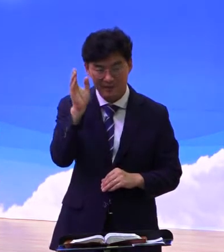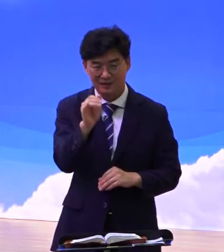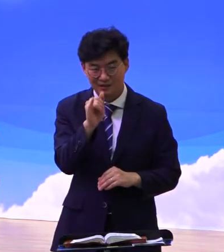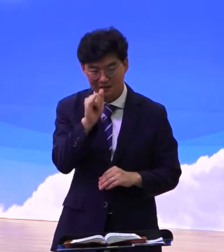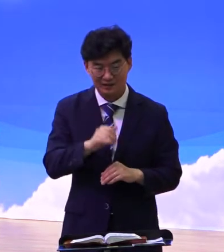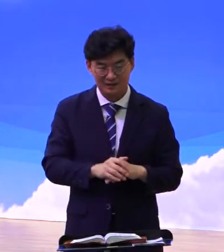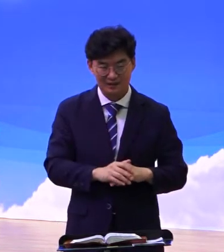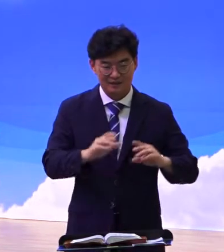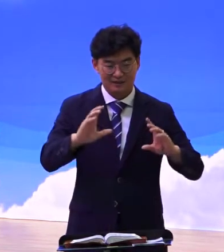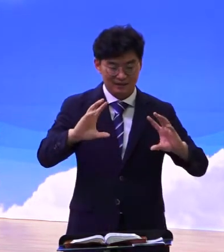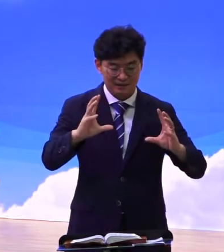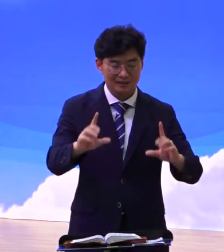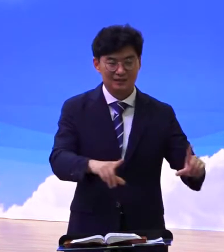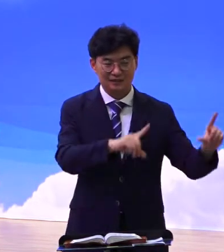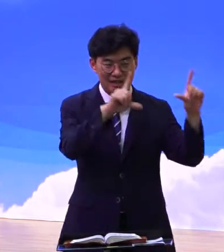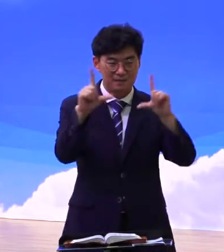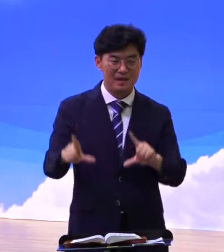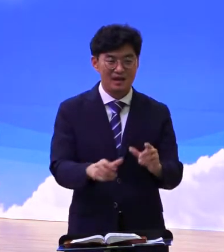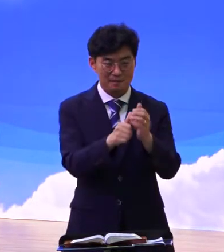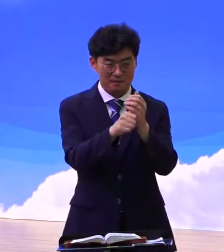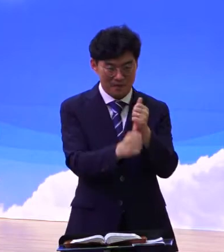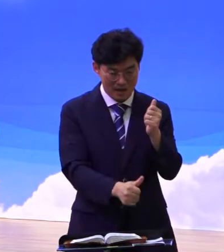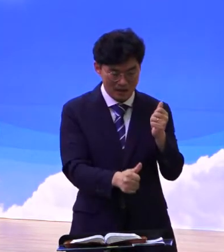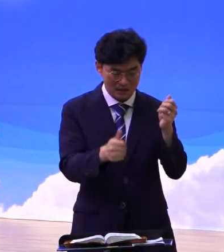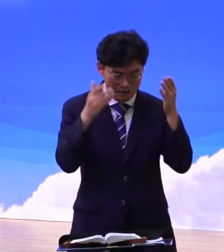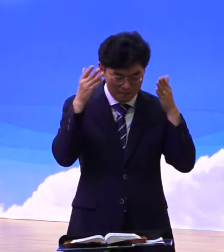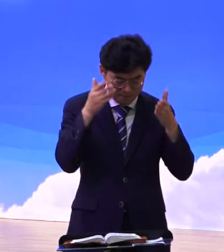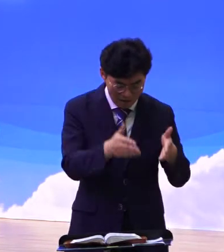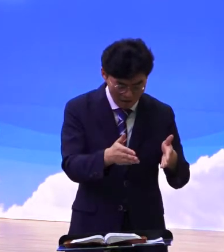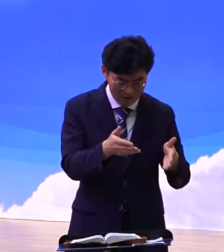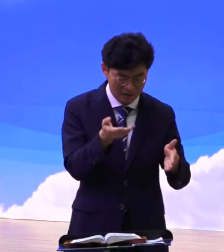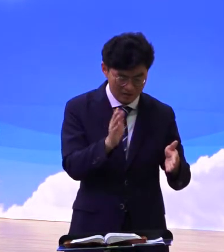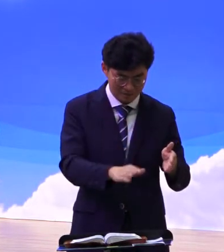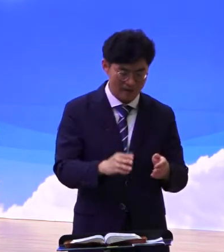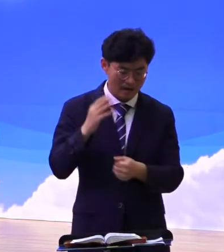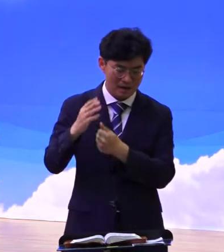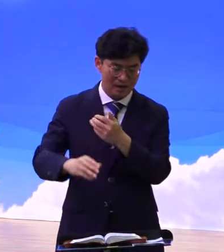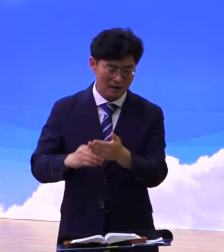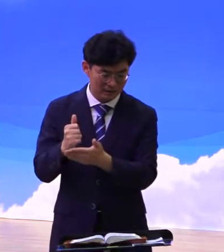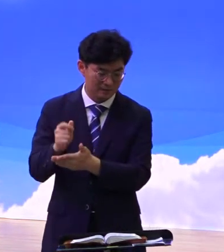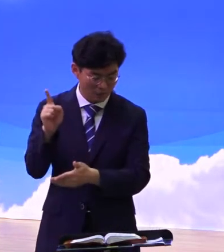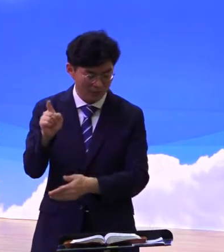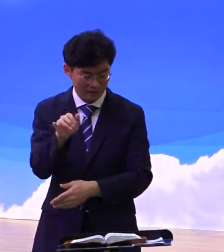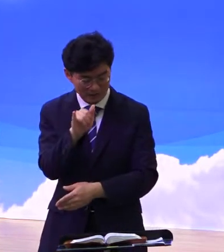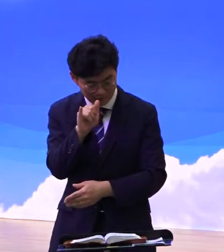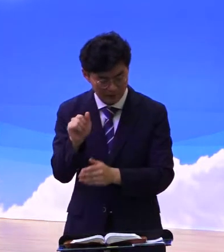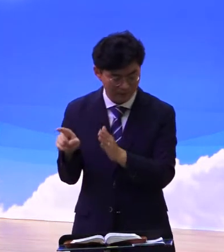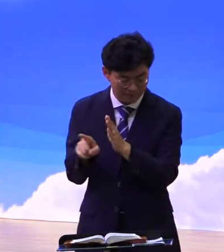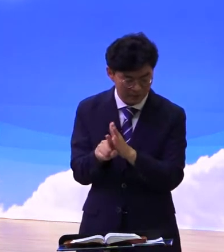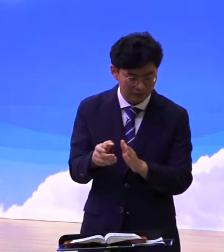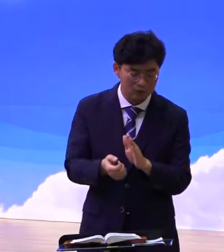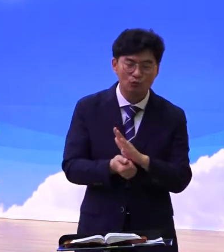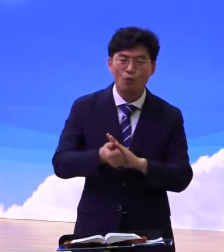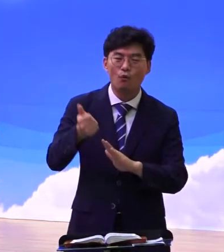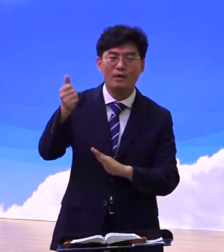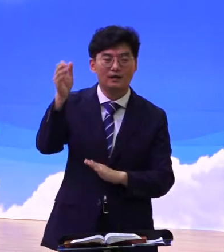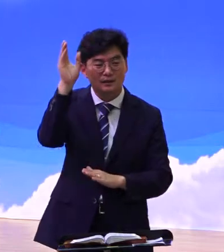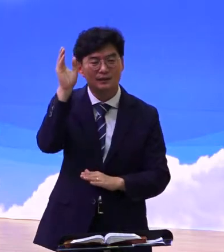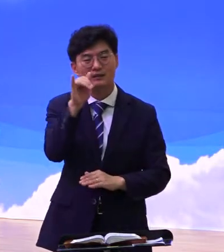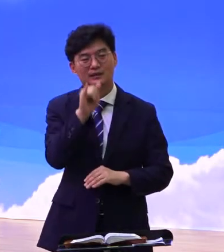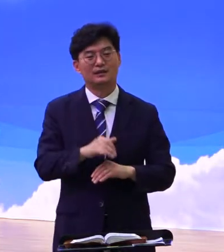그래서 우리는 어떻게 살아야 합니까? 우리는 하나님의 말씀의 진리에 근거해서 그 말씀을 붙들고 그